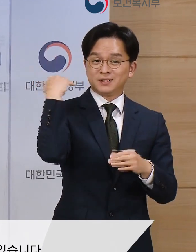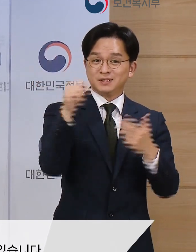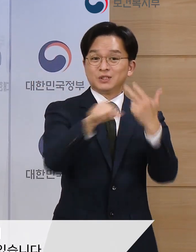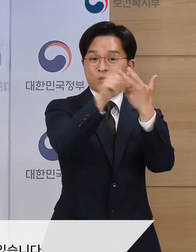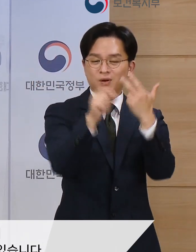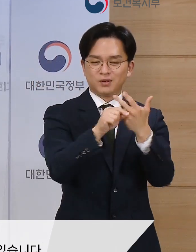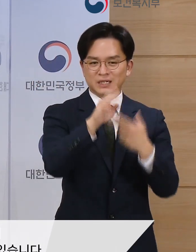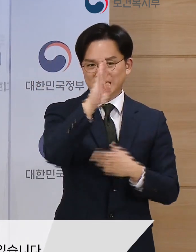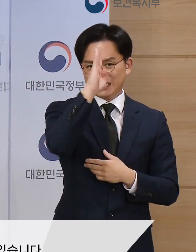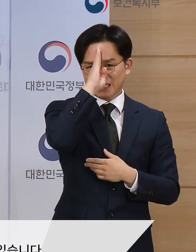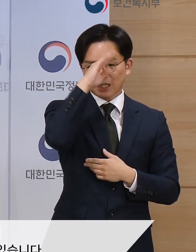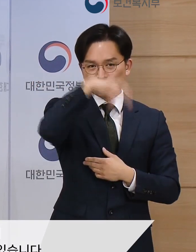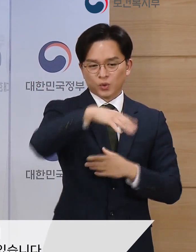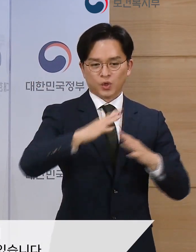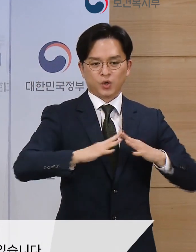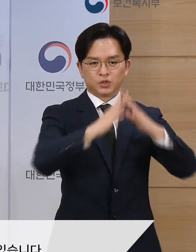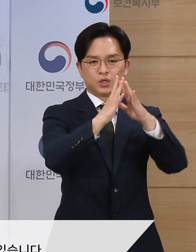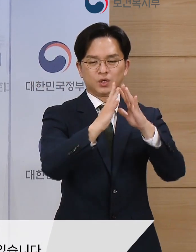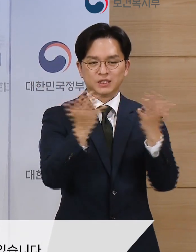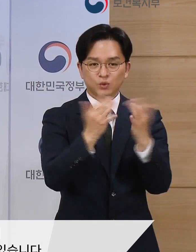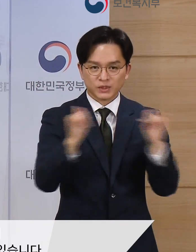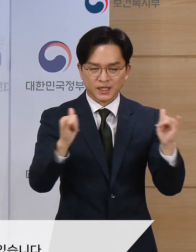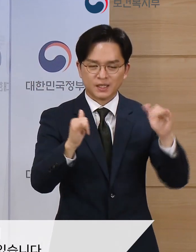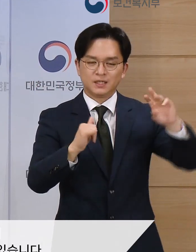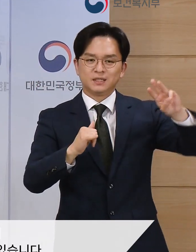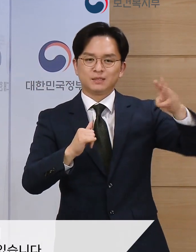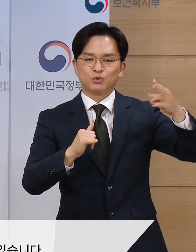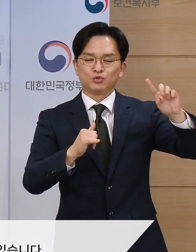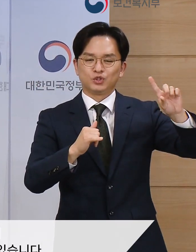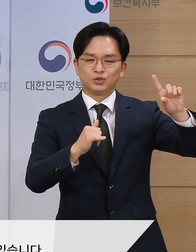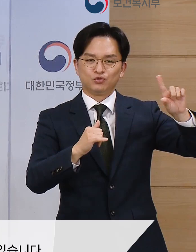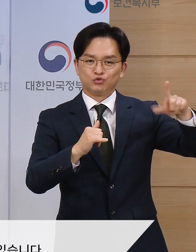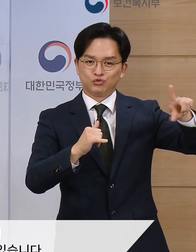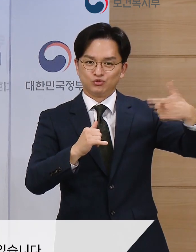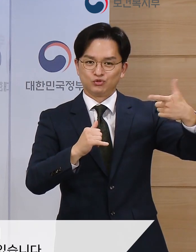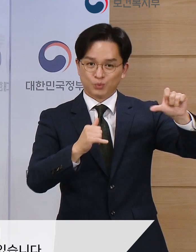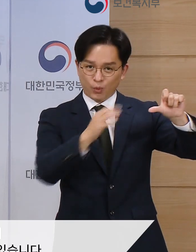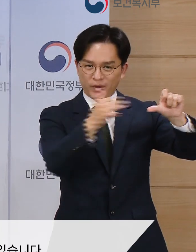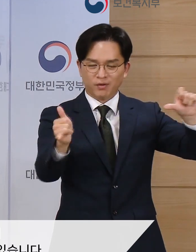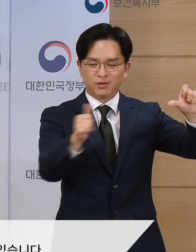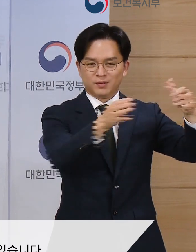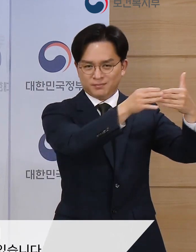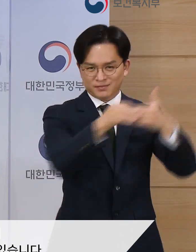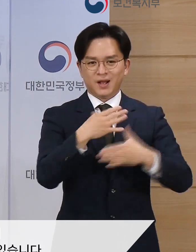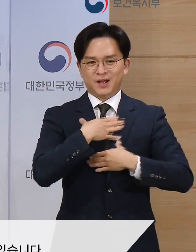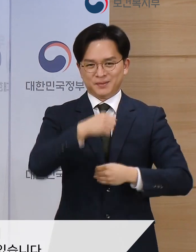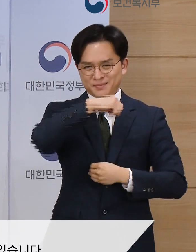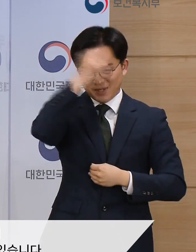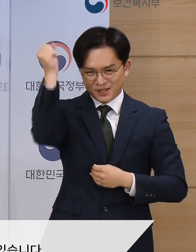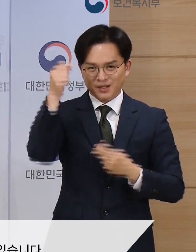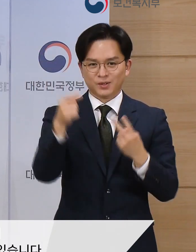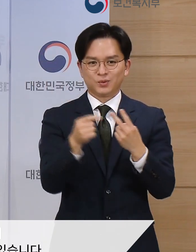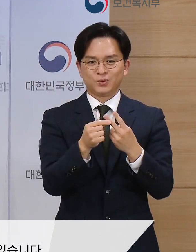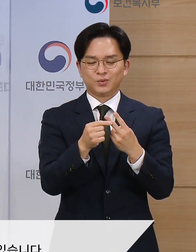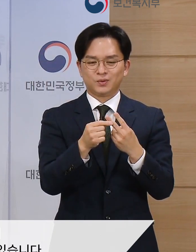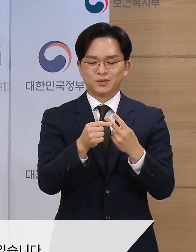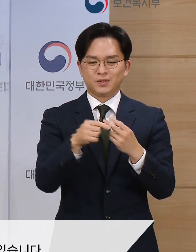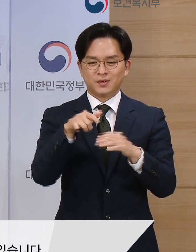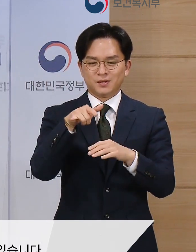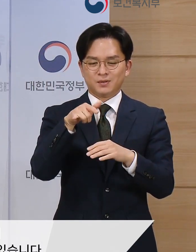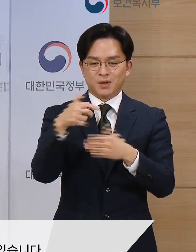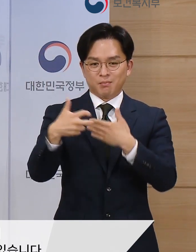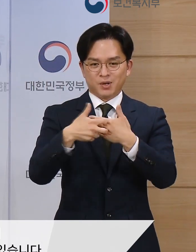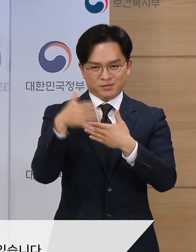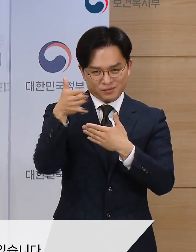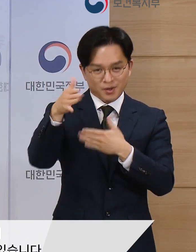근로자 365명의 귀국과 함께 에어 앰뷸런스를 통해 확진자 1명의 귀국을 지원한 바